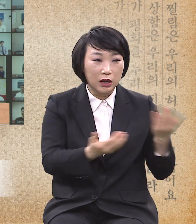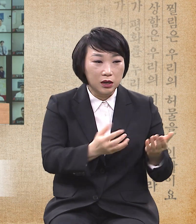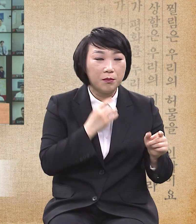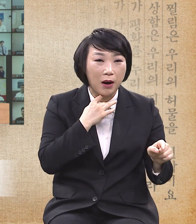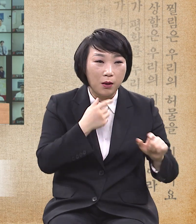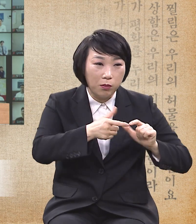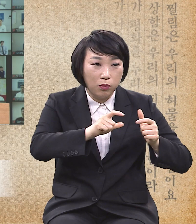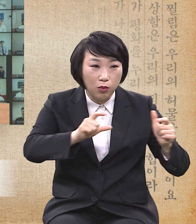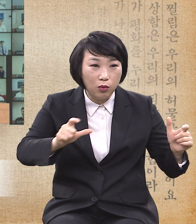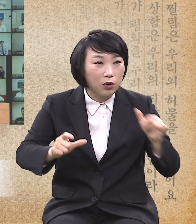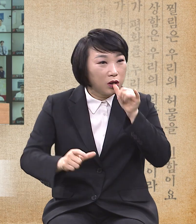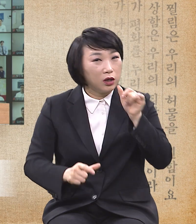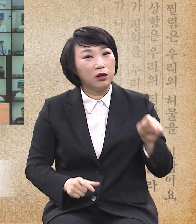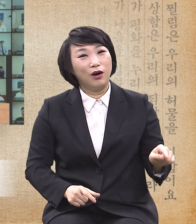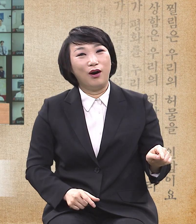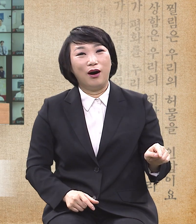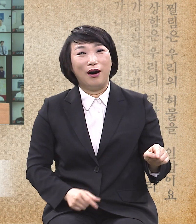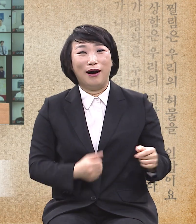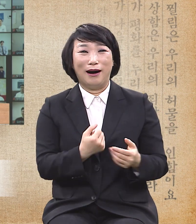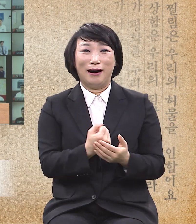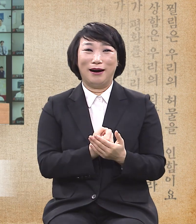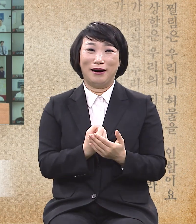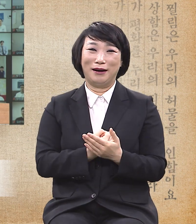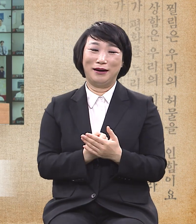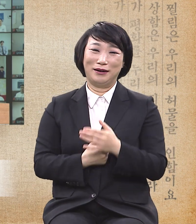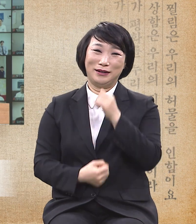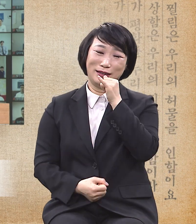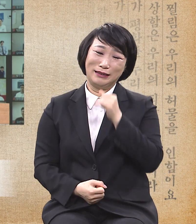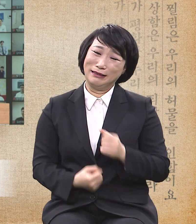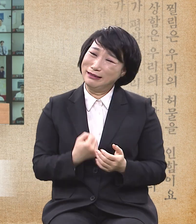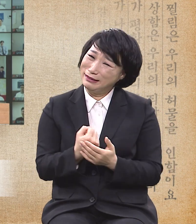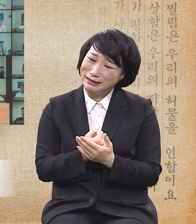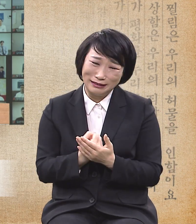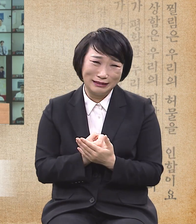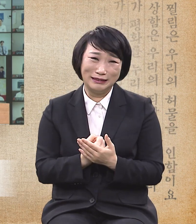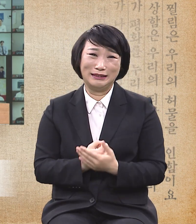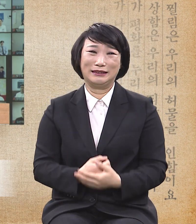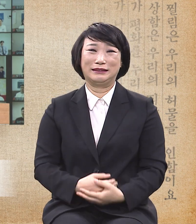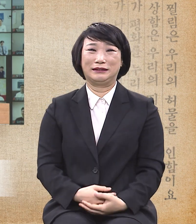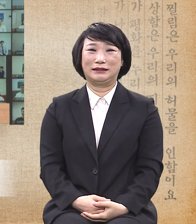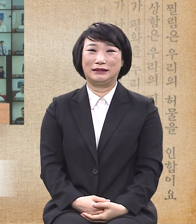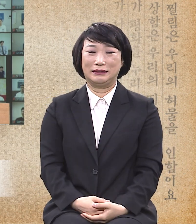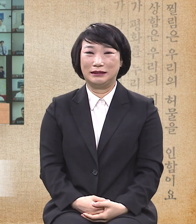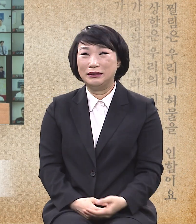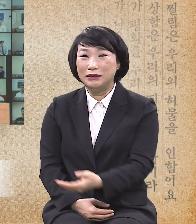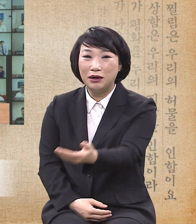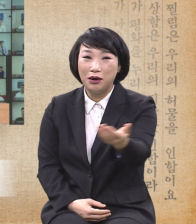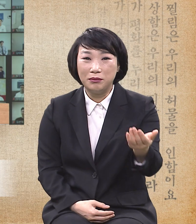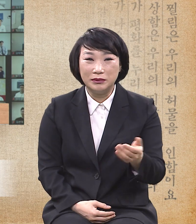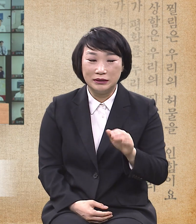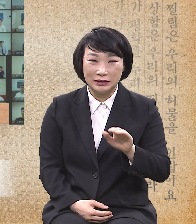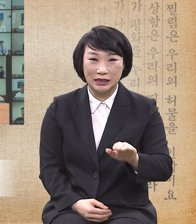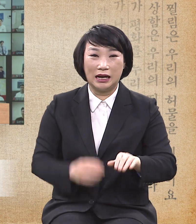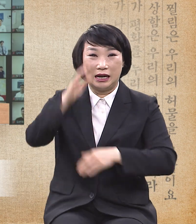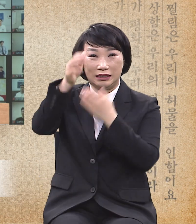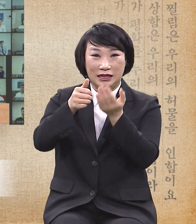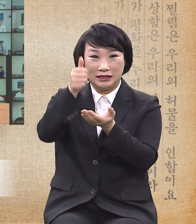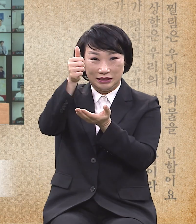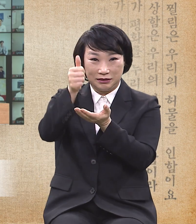것만으로 푹만해졌다 이 말입니다. 안타깝게 그지없어요. 여러분,